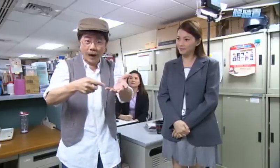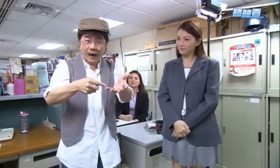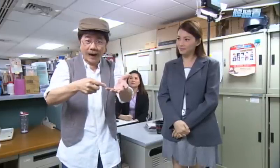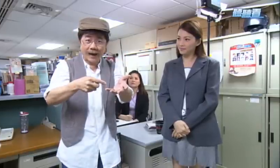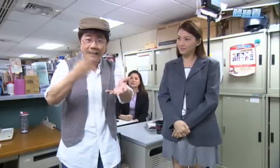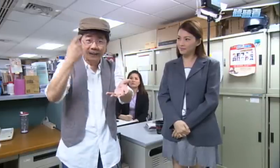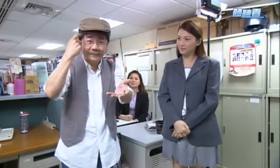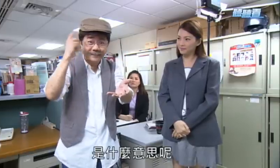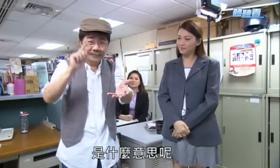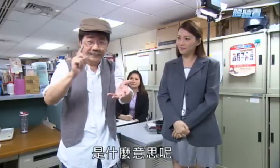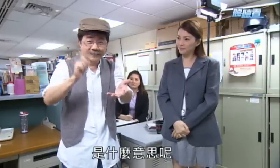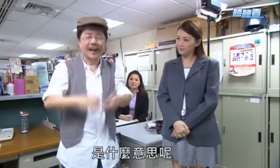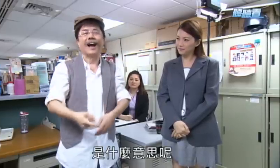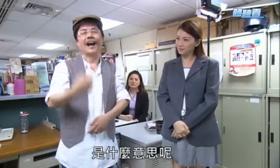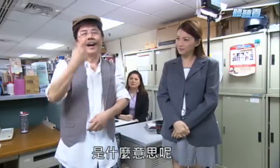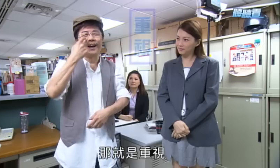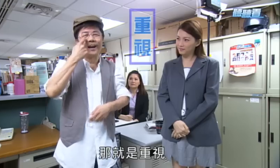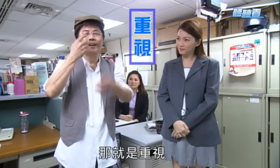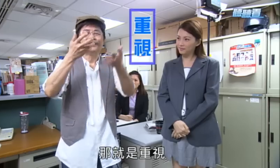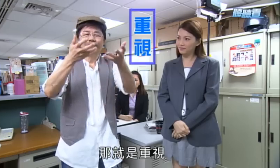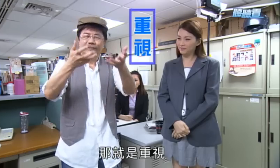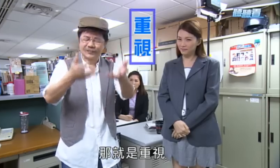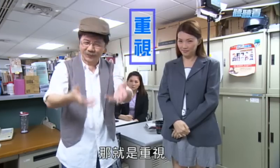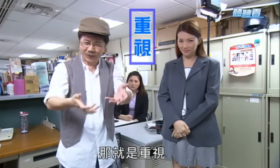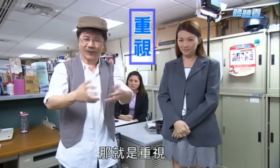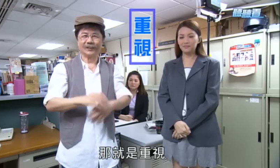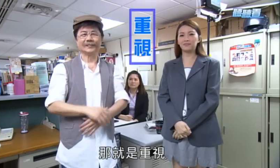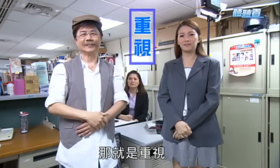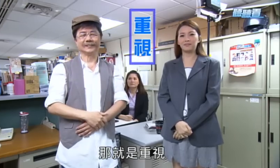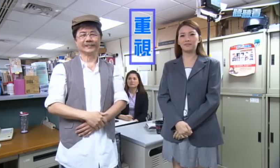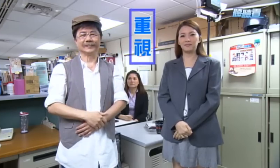哎，是什么意思呢？那就是